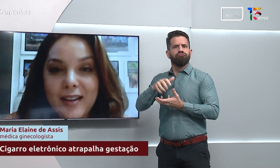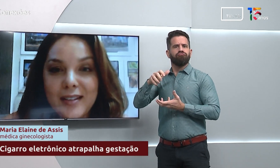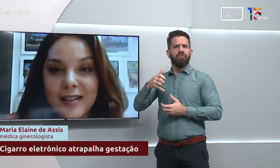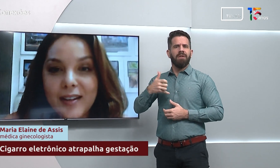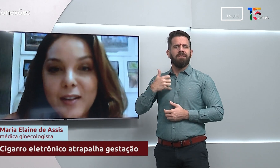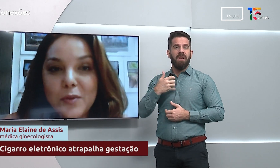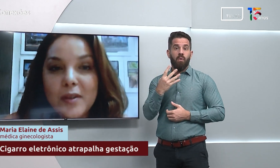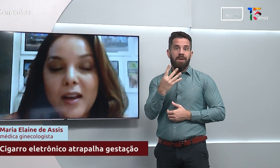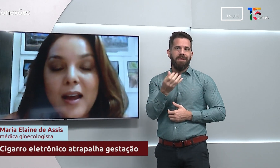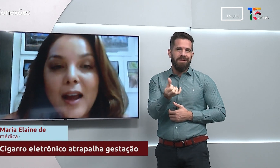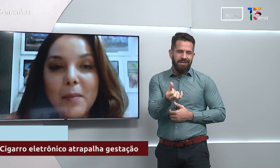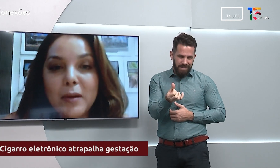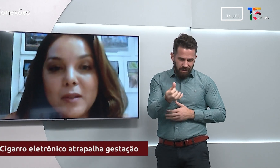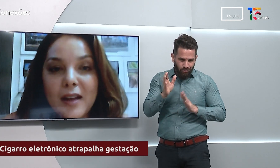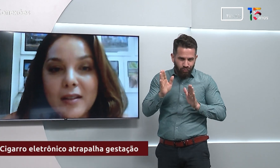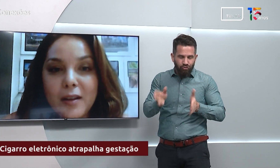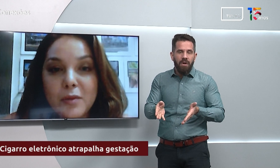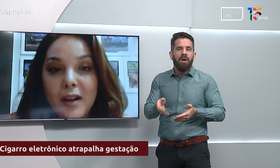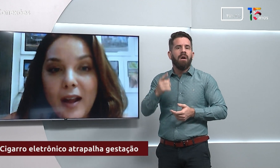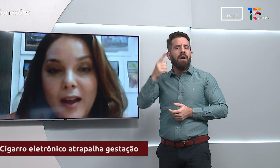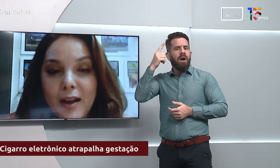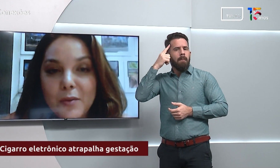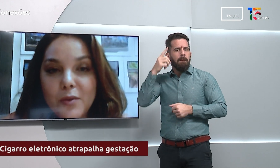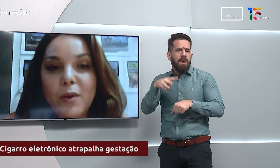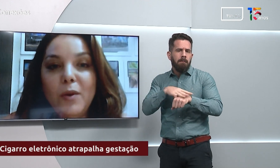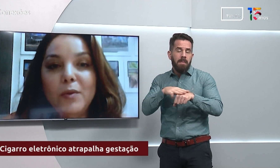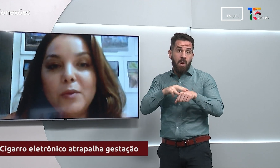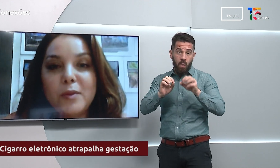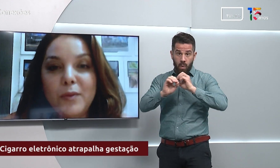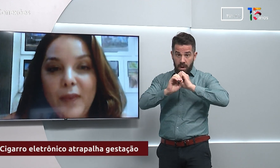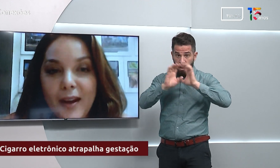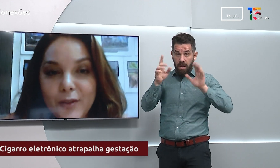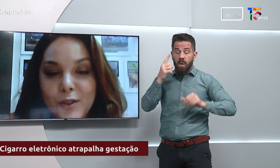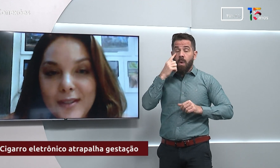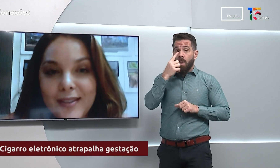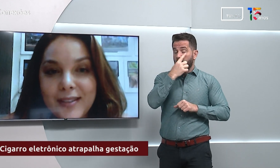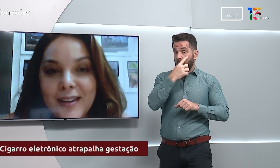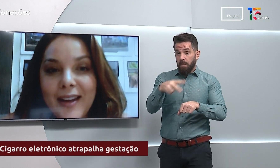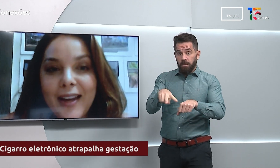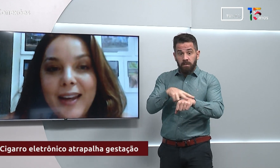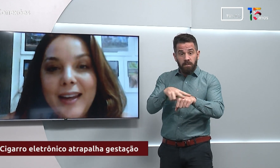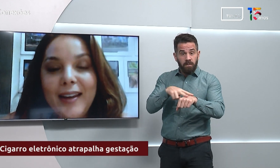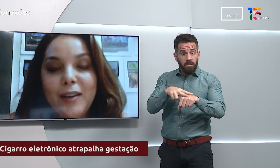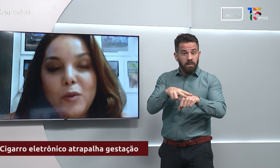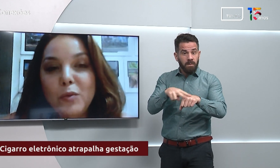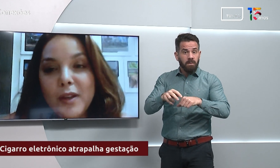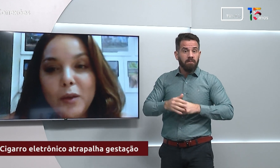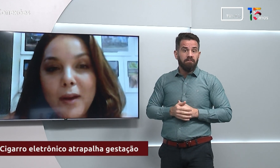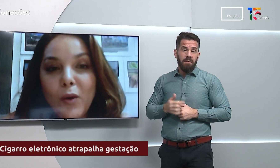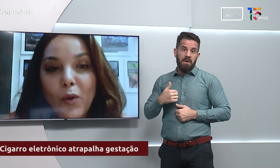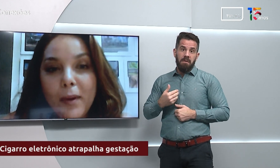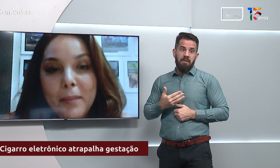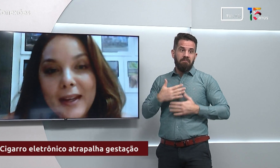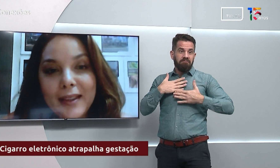exemplo, a cor dos seus olhos, cabelos, da pele, só para que nosso público possa te imaginar enquanto a gente conversa. Boa